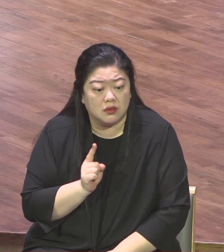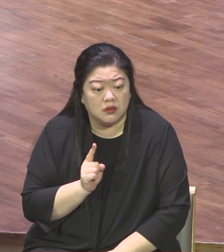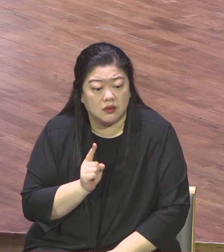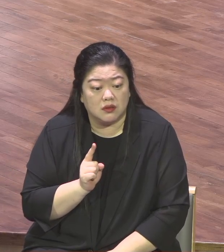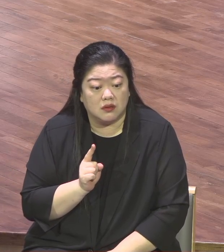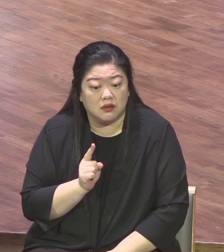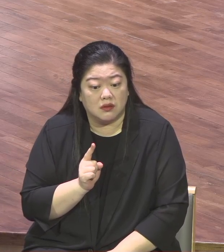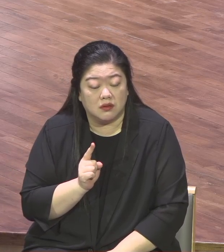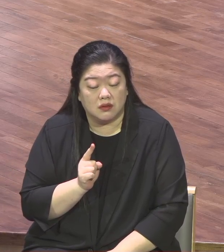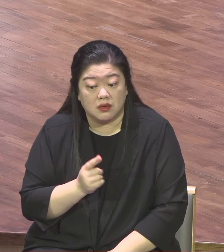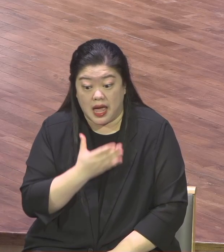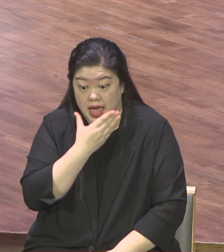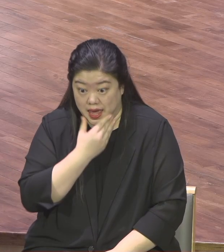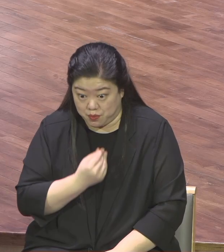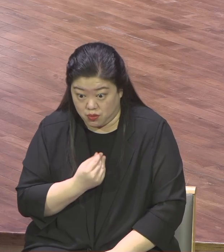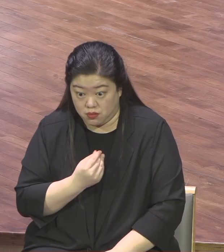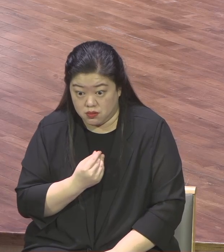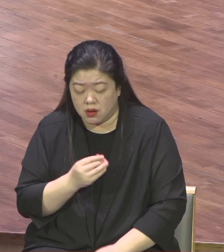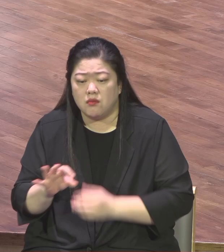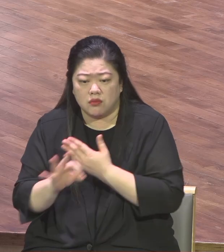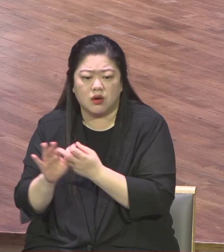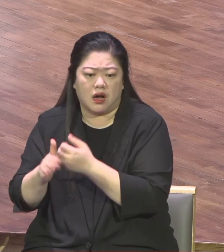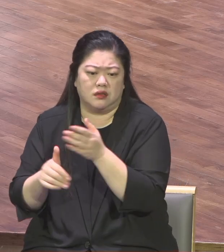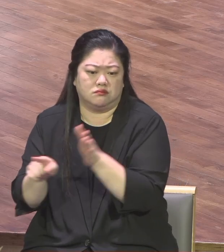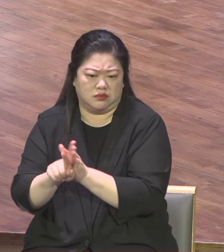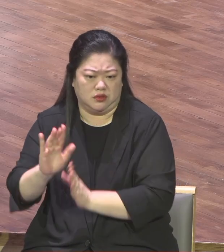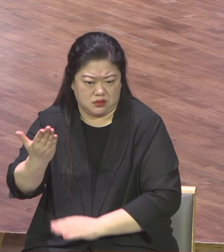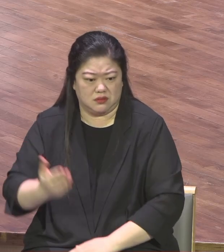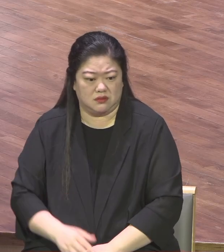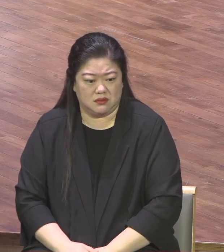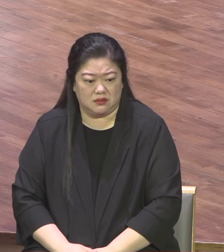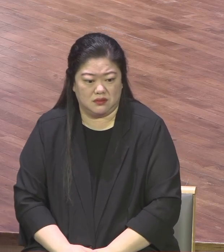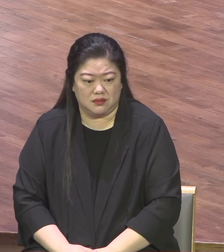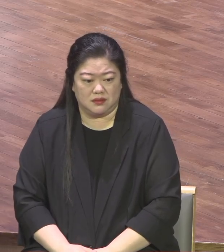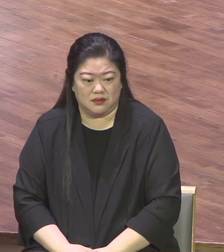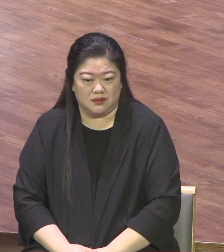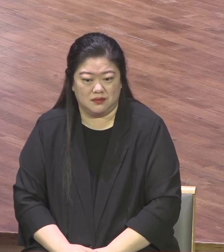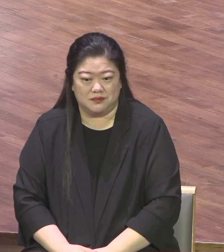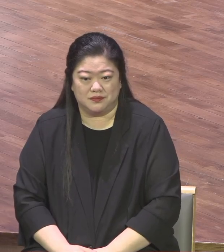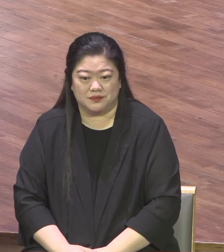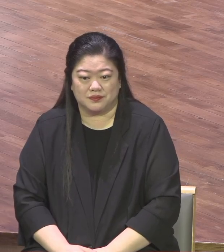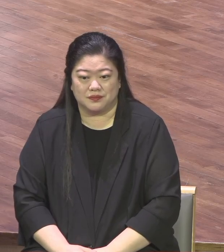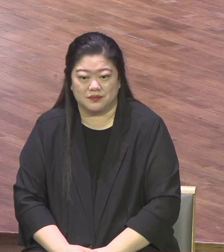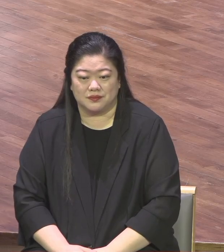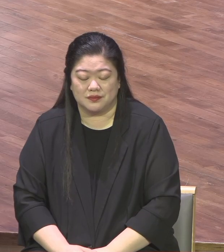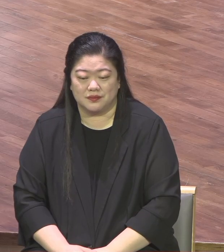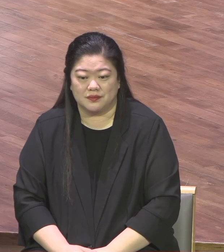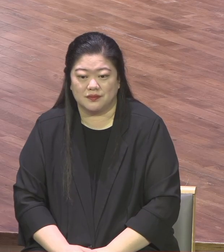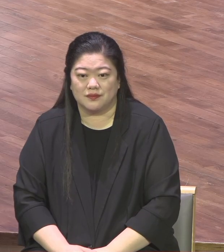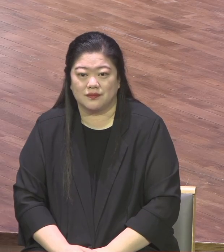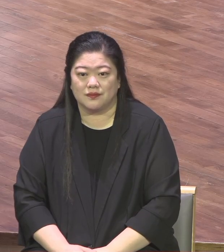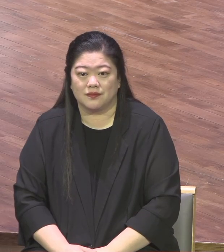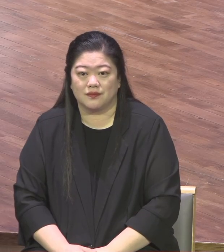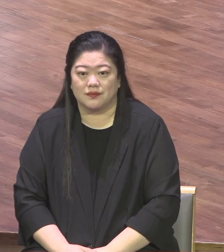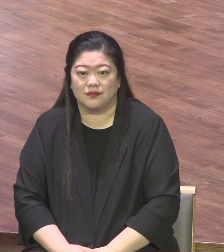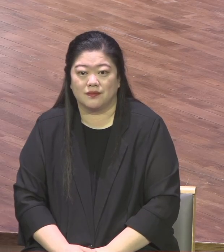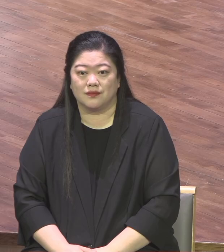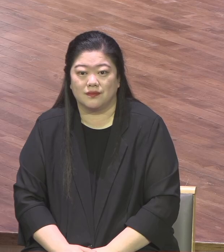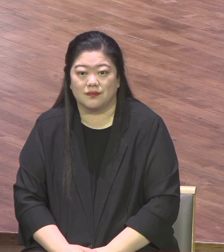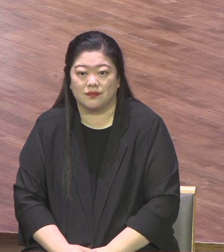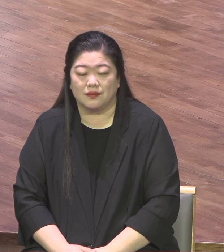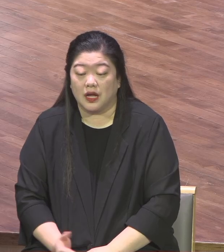그런데 놀라운 것은요, 이 심판으로부터 완전 자유함 길이 뭐냐? 그 길이, 그 길 하나밖에